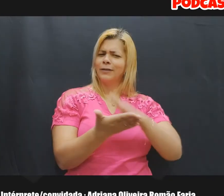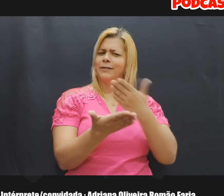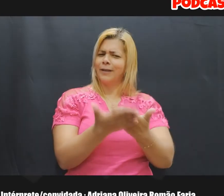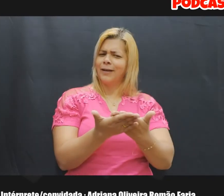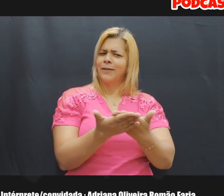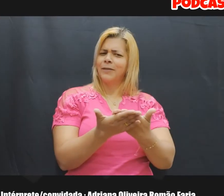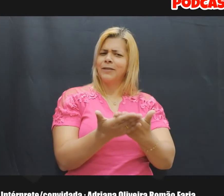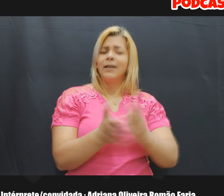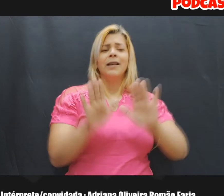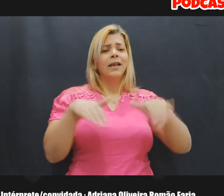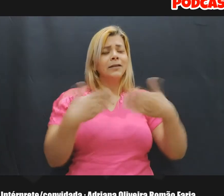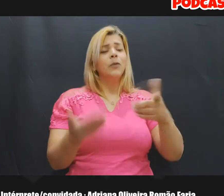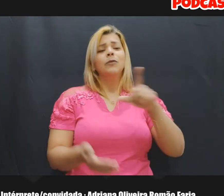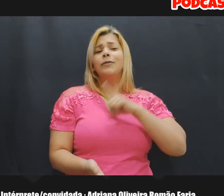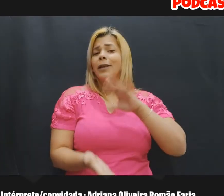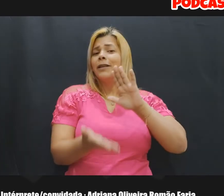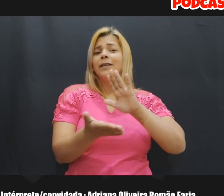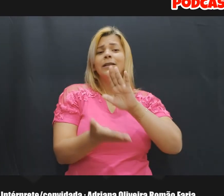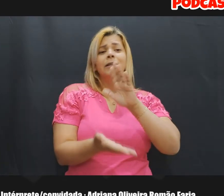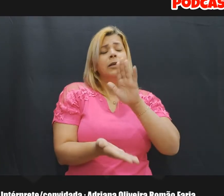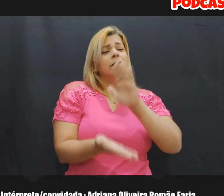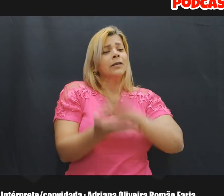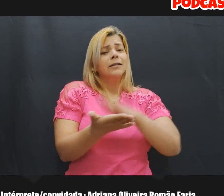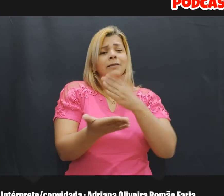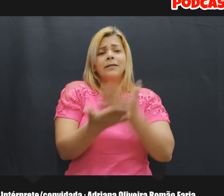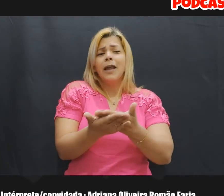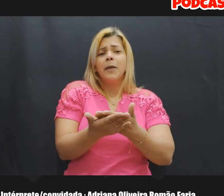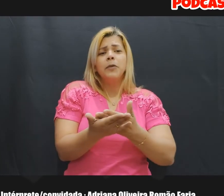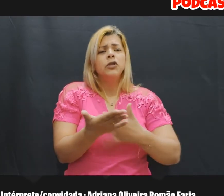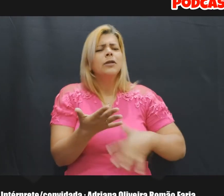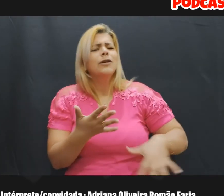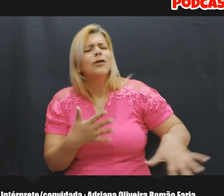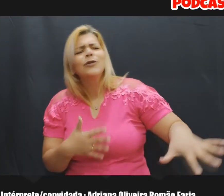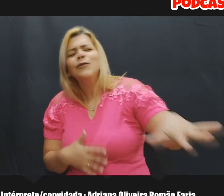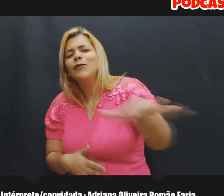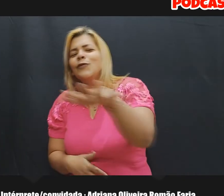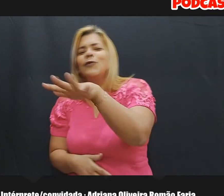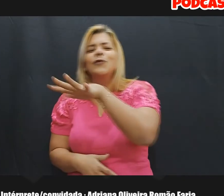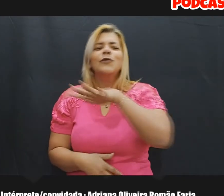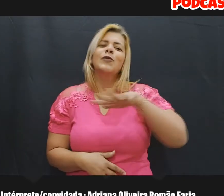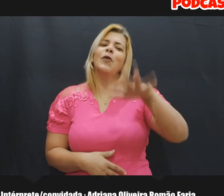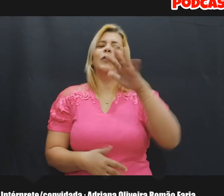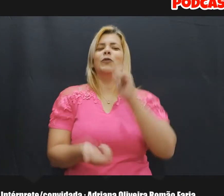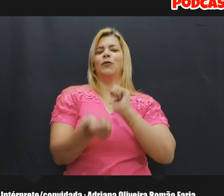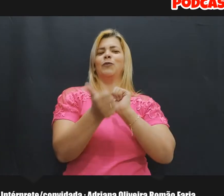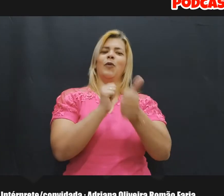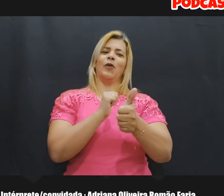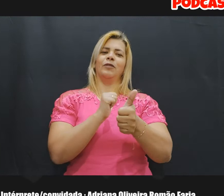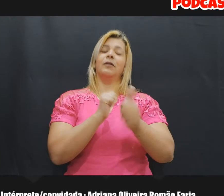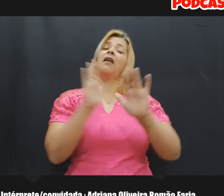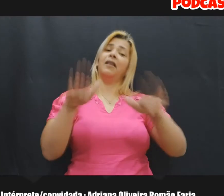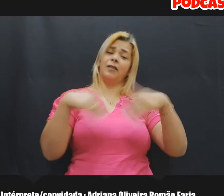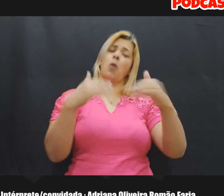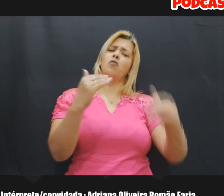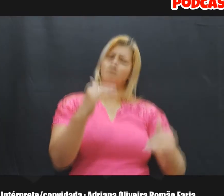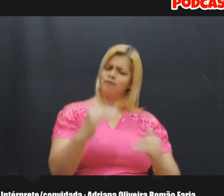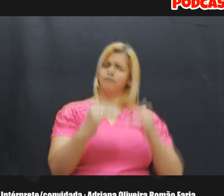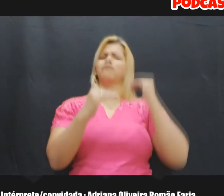hoje tem profissionais em todas as áreas do esporte. Então, isso é um avanço